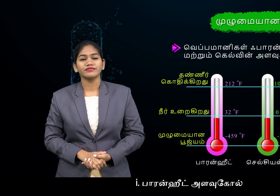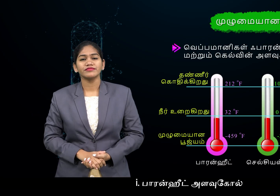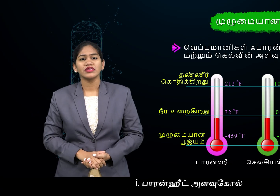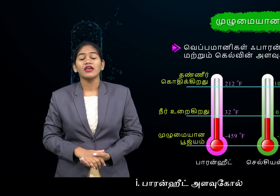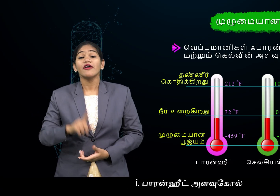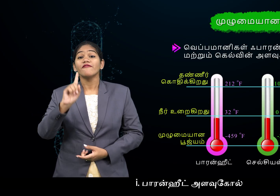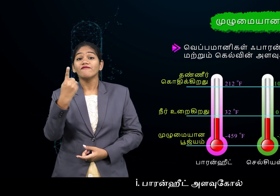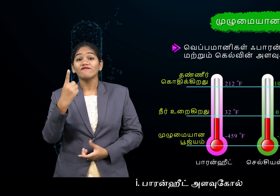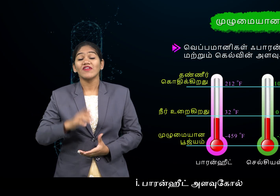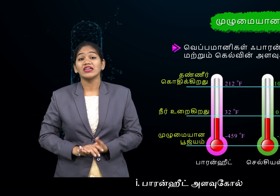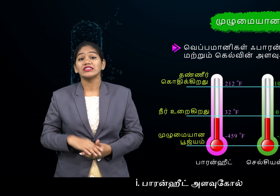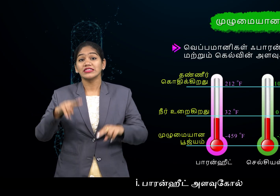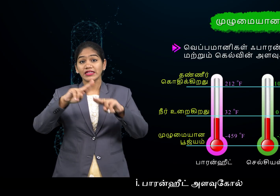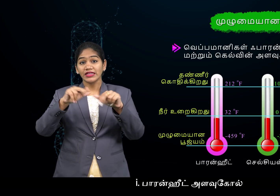1. பாரன்ஹீட் அளவுகோல்.